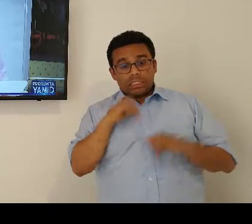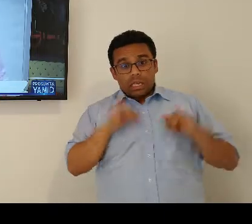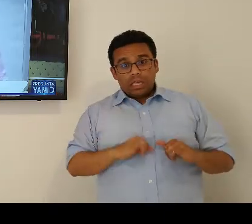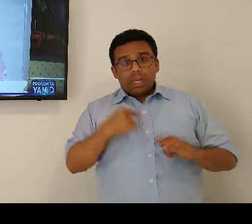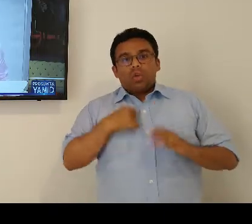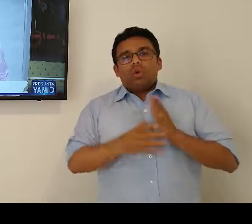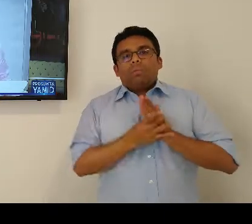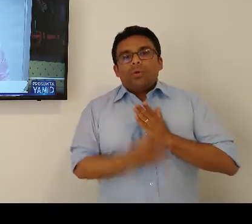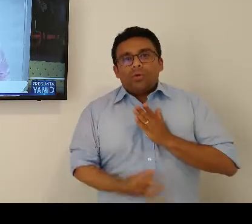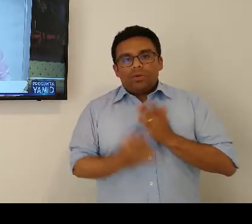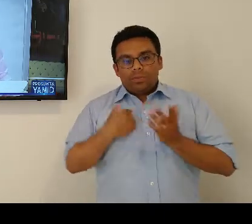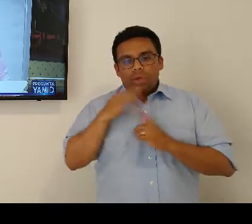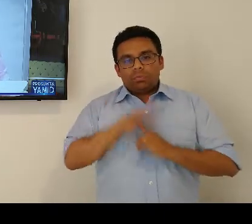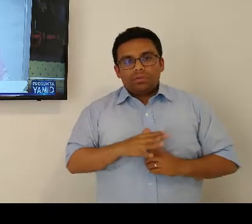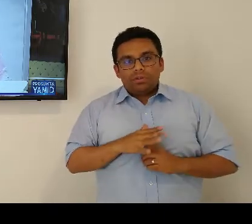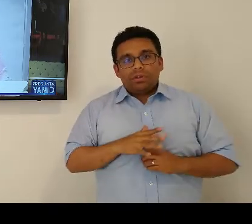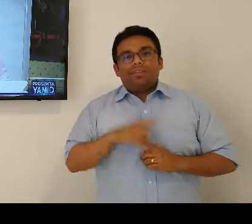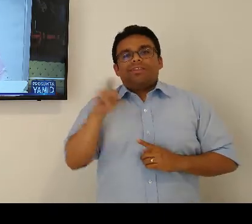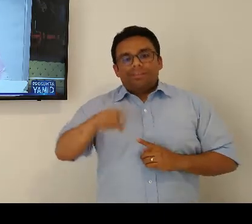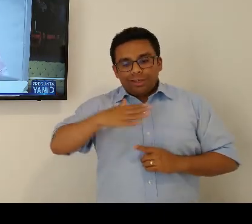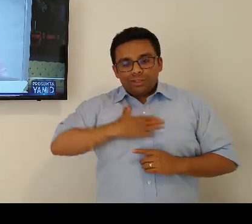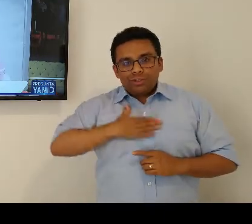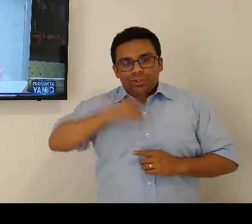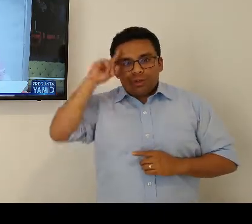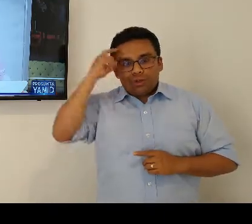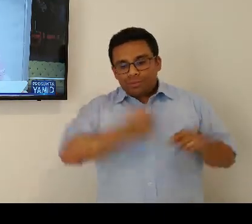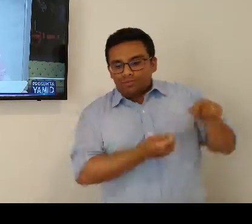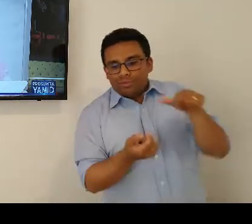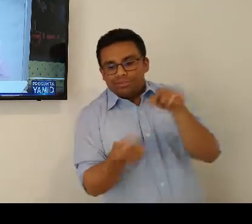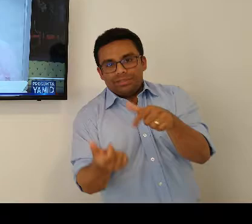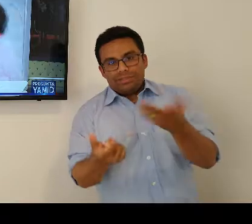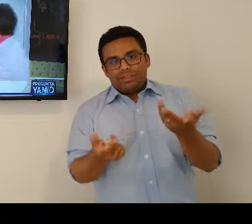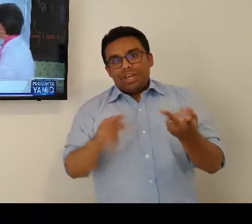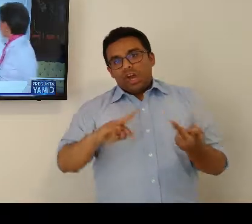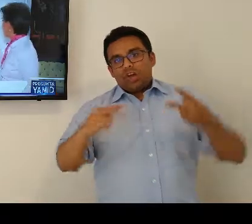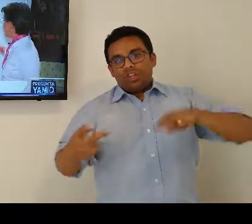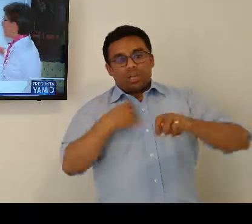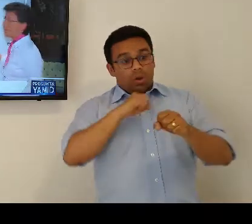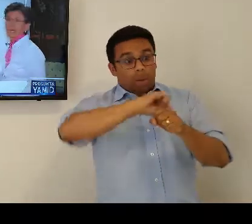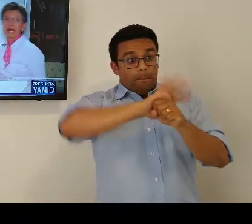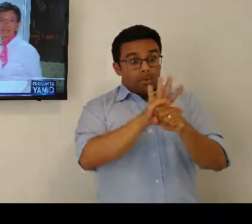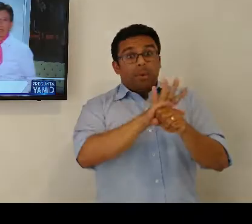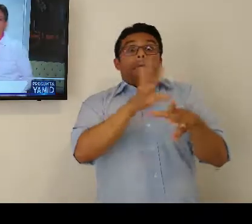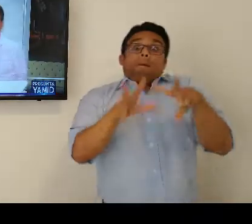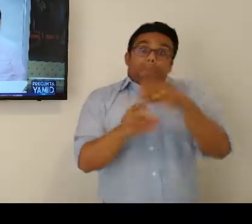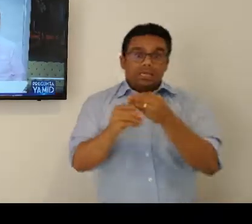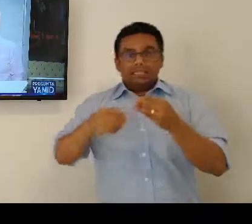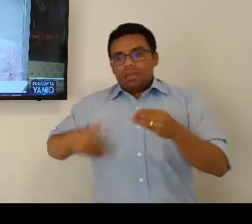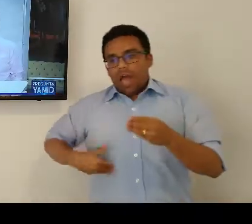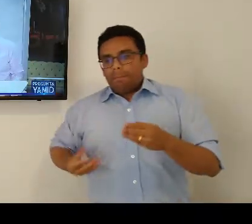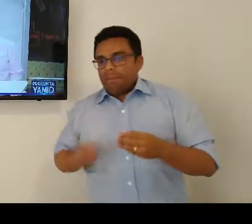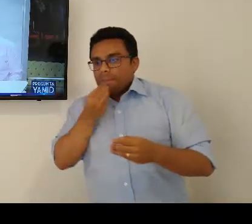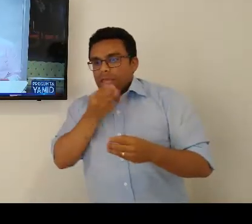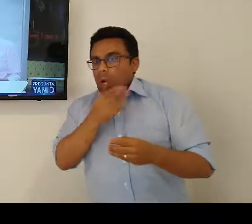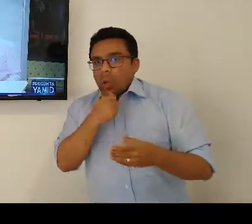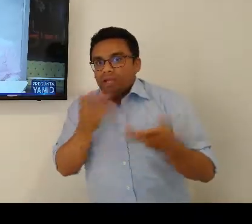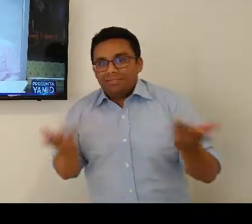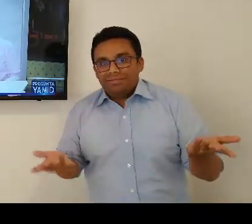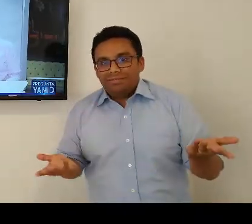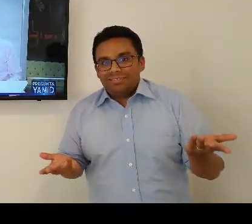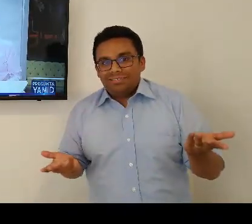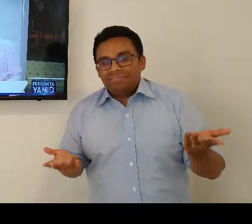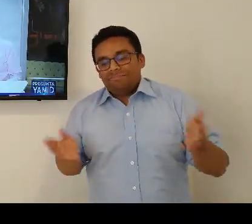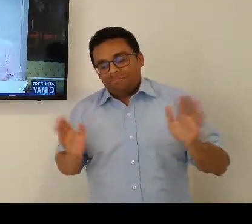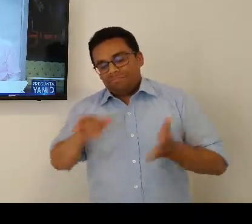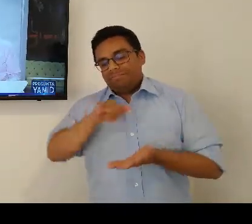que mandarle con qué comer. De lo contrario, además de coronavirus, vamos a tener hambre. Para eso es Bogotá Solidaria en Casa, Yamil. Y ya a lo largo